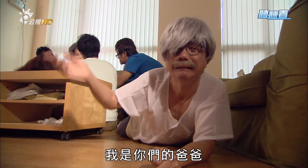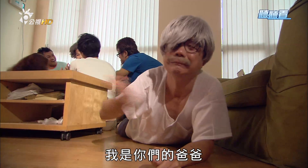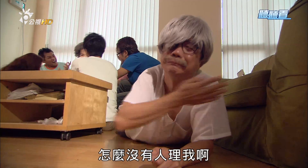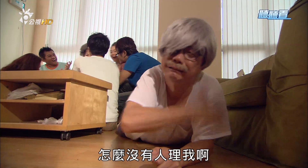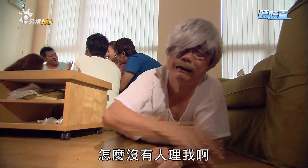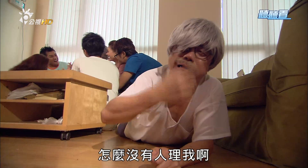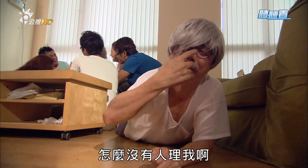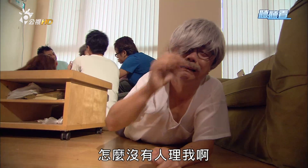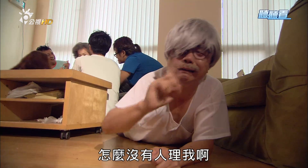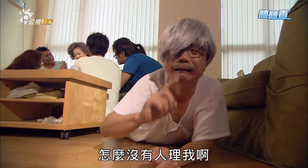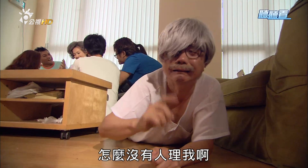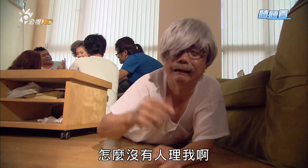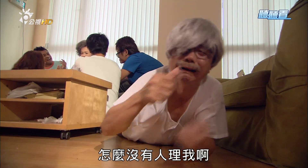妈妈妈妈妈妈妈妈